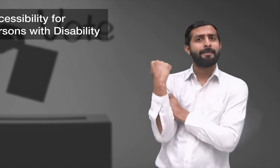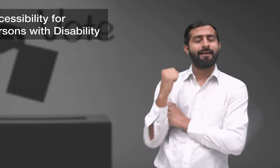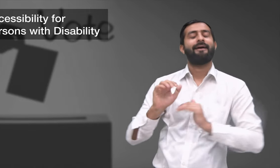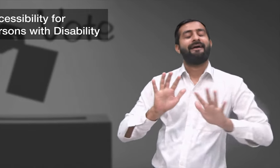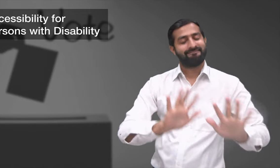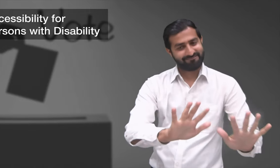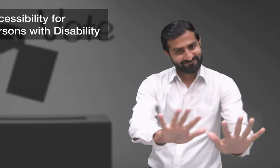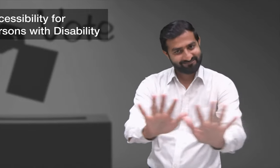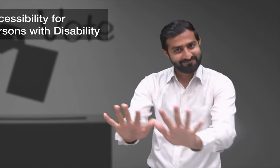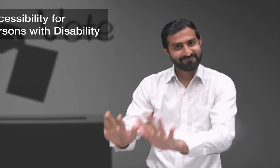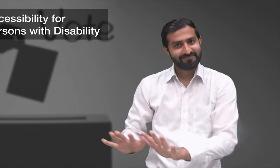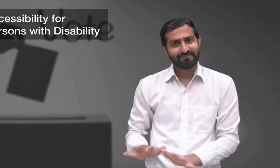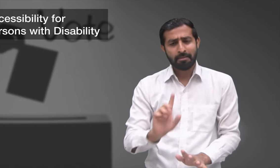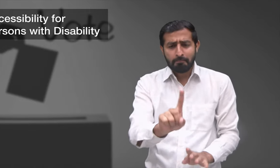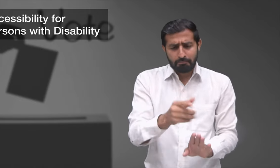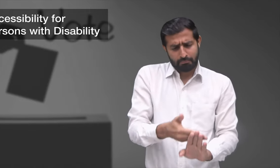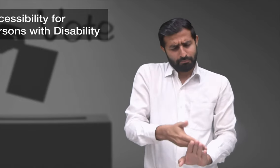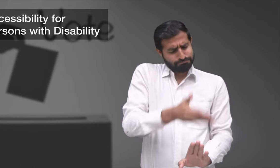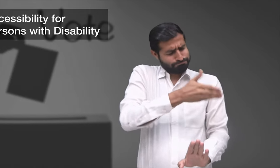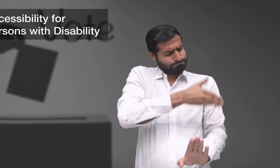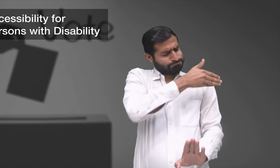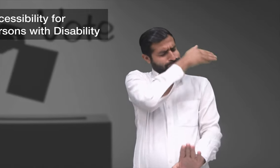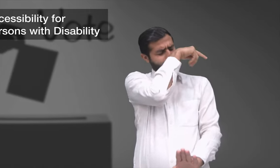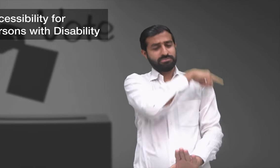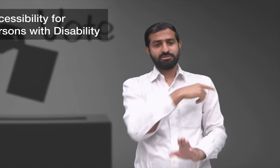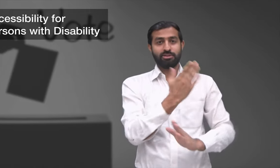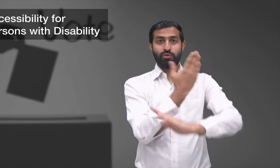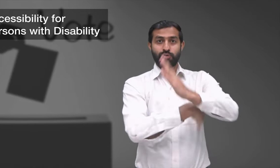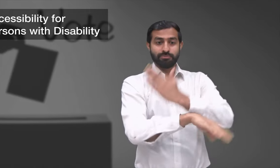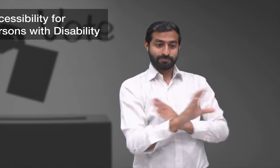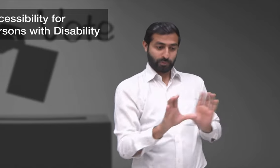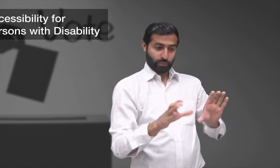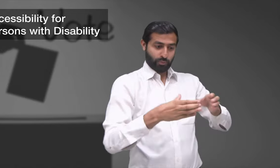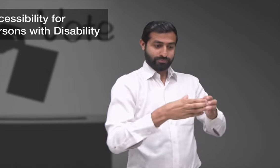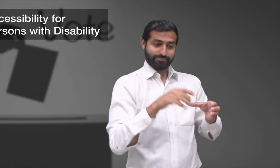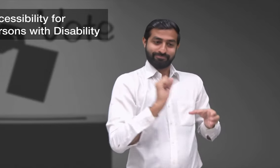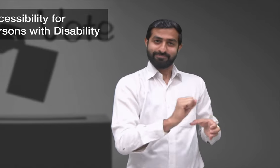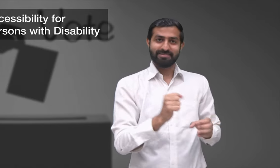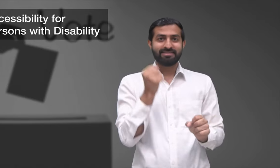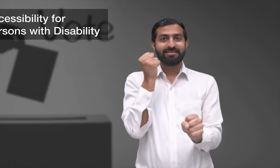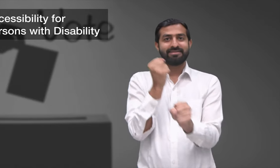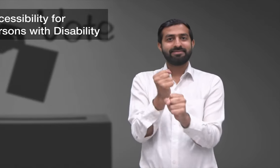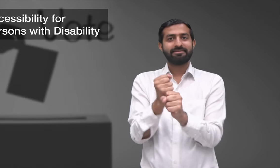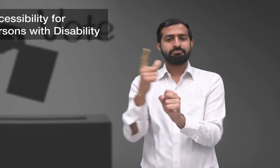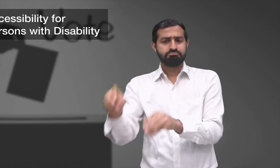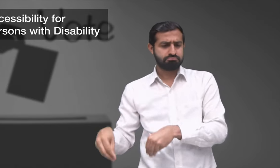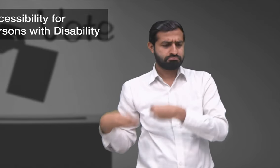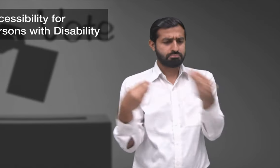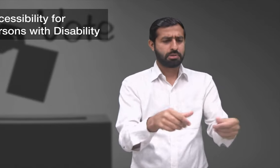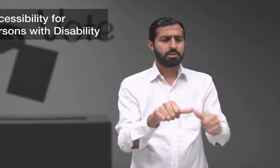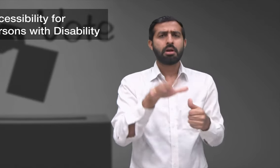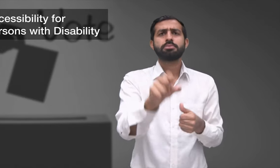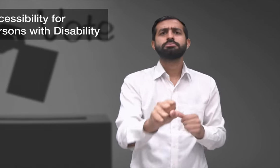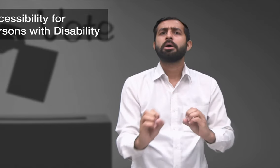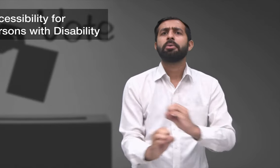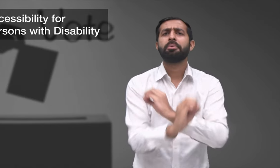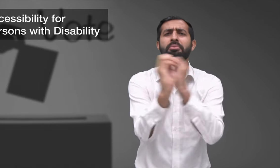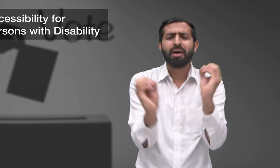को समान अधिकार प्राप्त है पहले भारत सरकार दिव्यांग जनों को सुगम्य नहीं दे पा रही